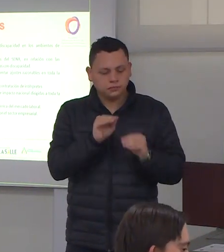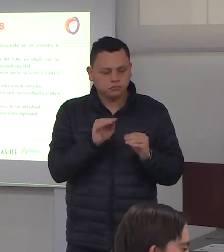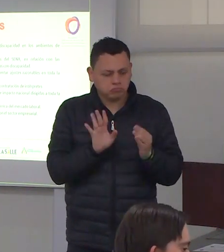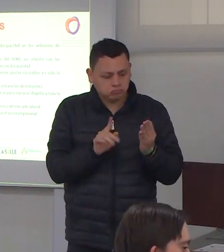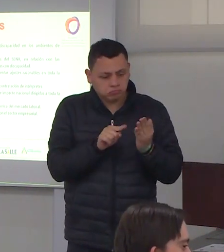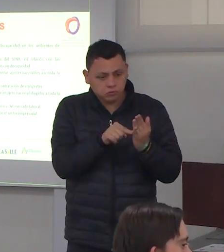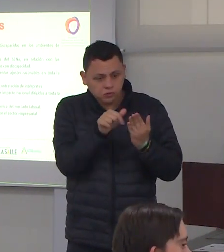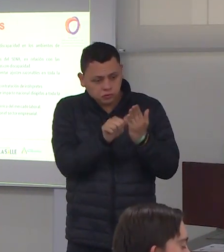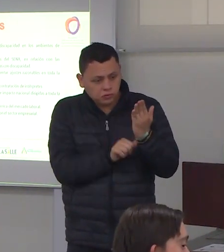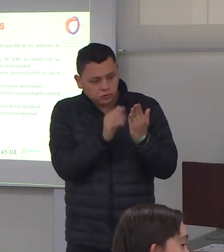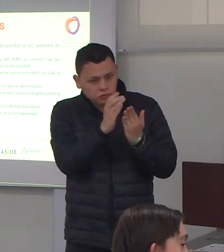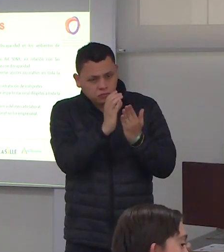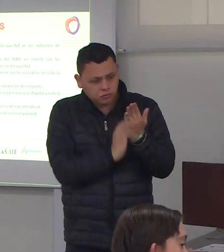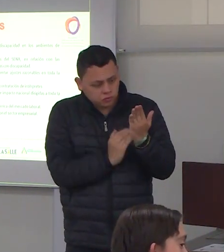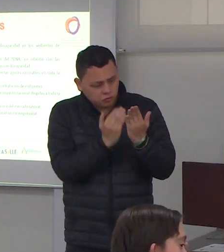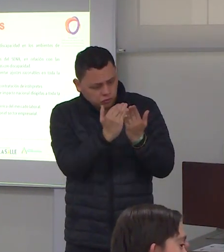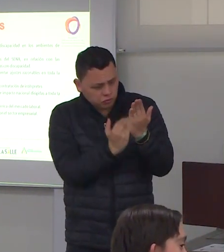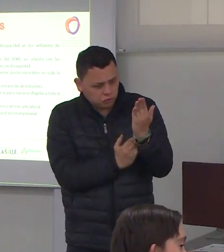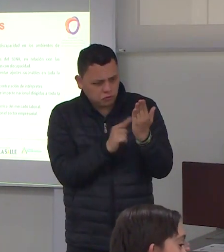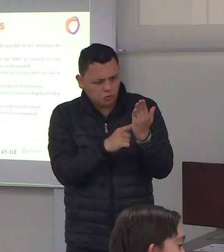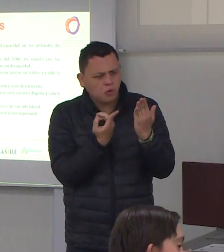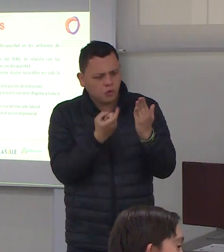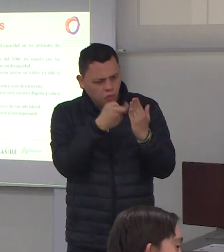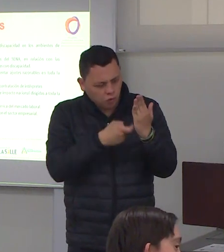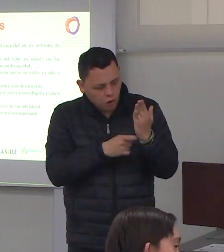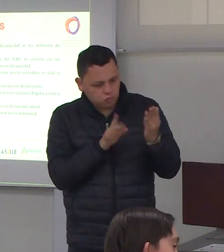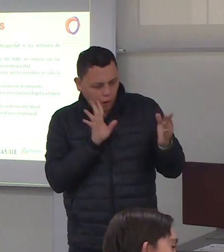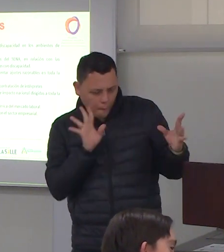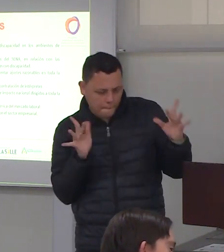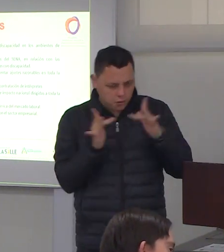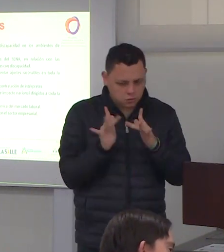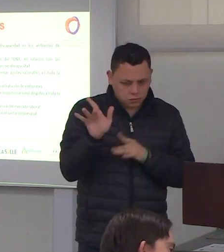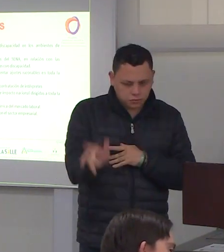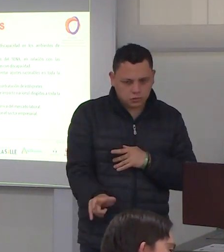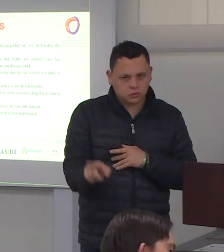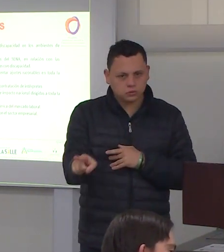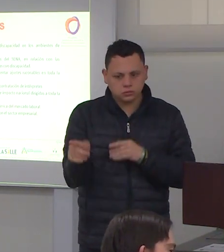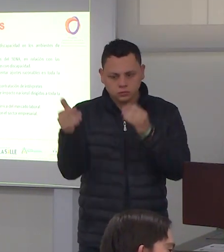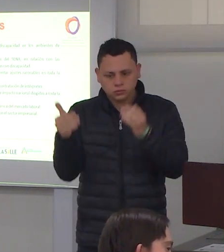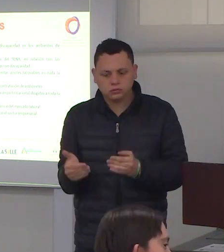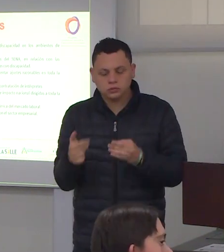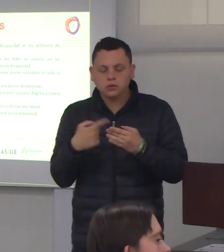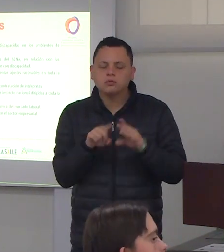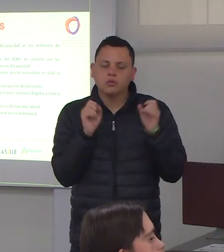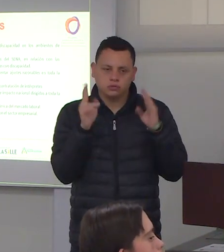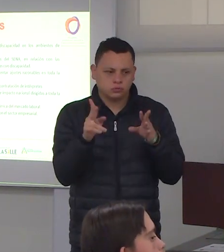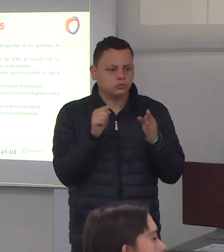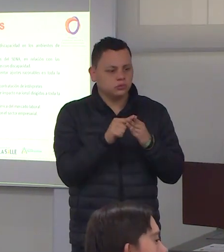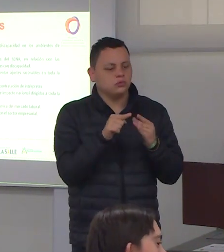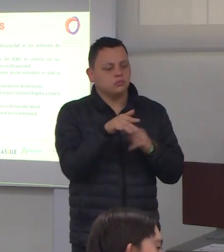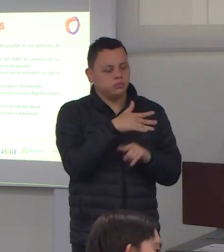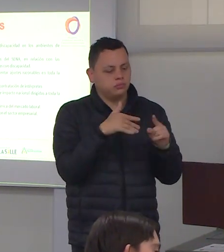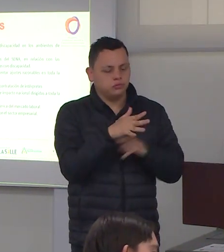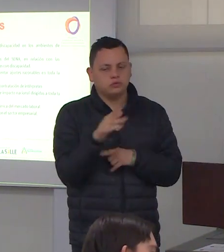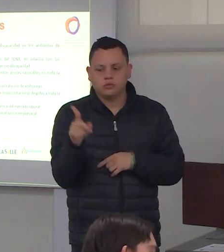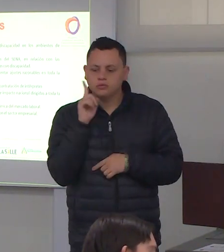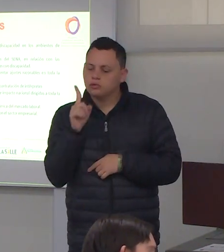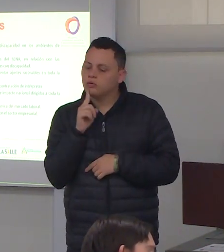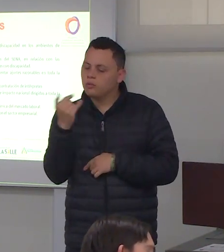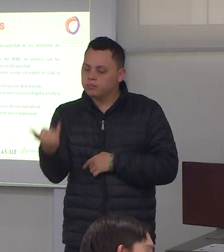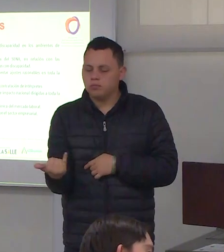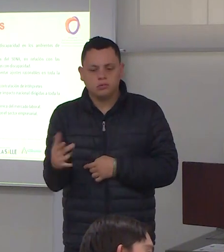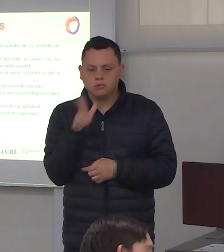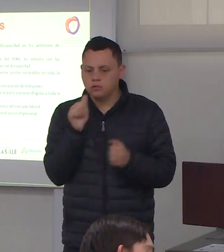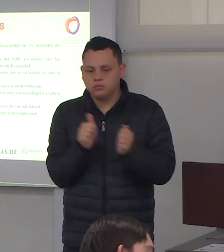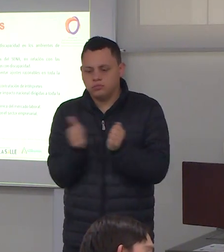pues no habían ajustes razonables. Entonces, yo cómo podía garantizar que realmente, si bien en un ambiente de formación, estaba un sordo y no tenía